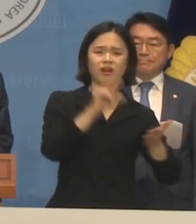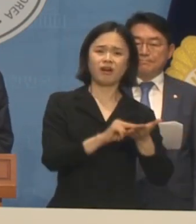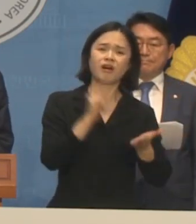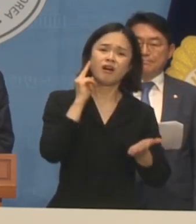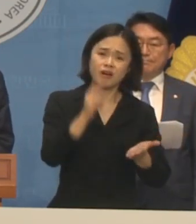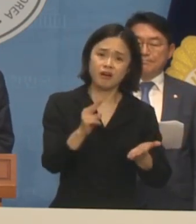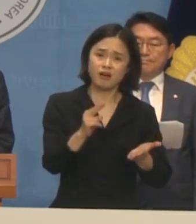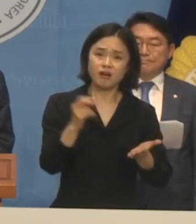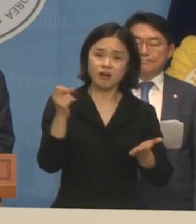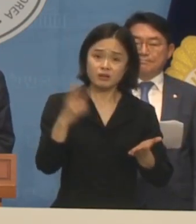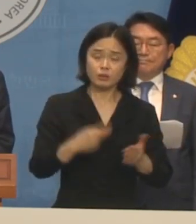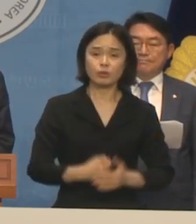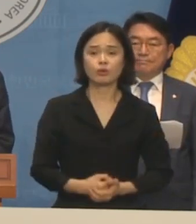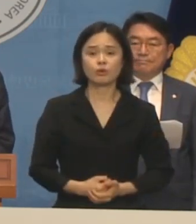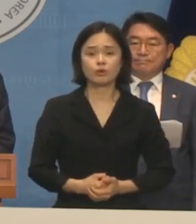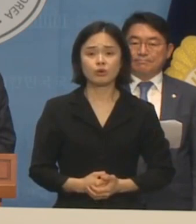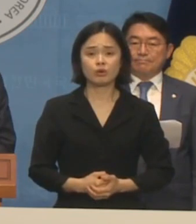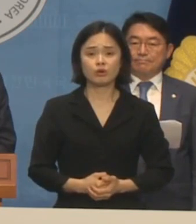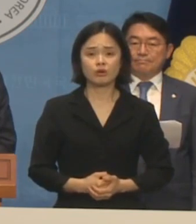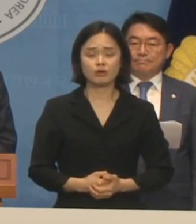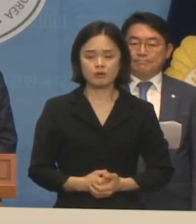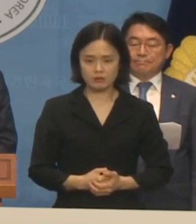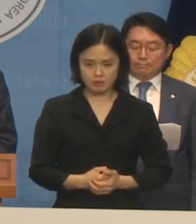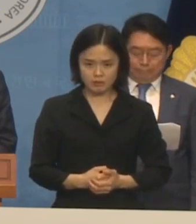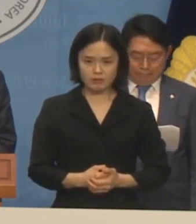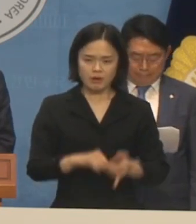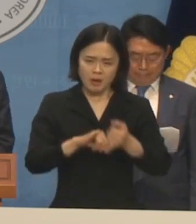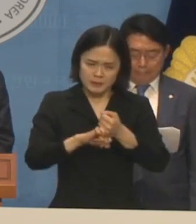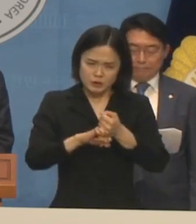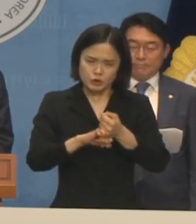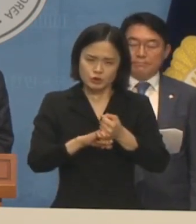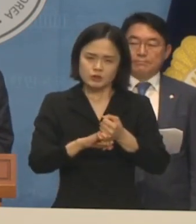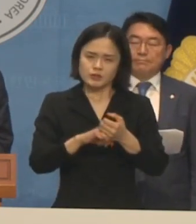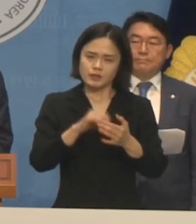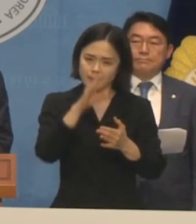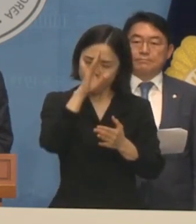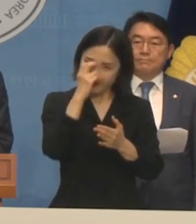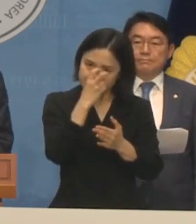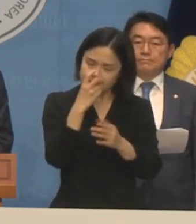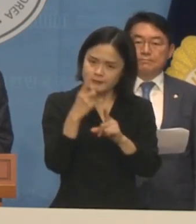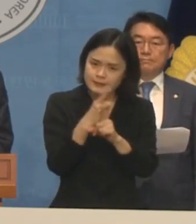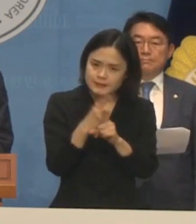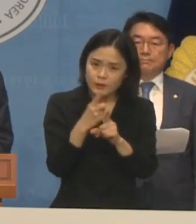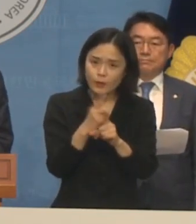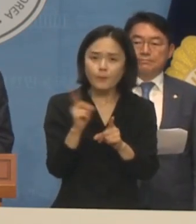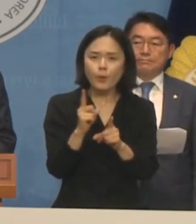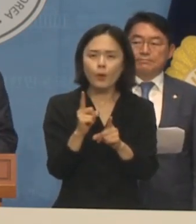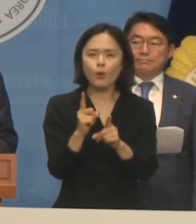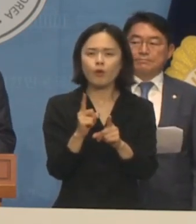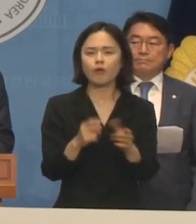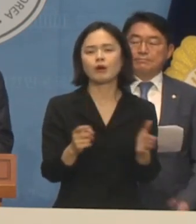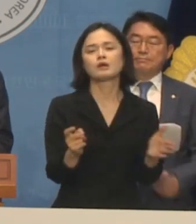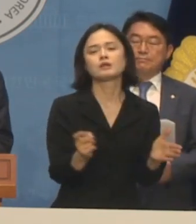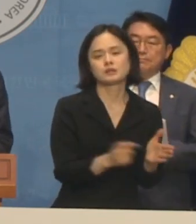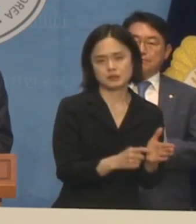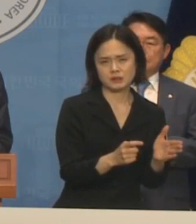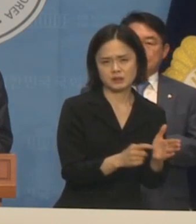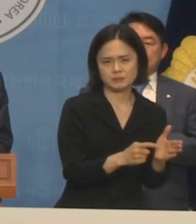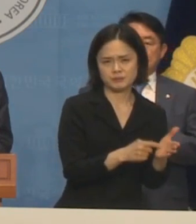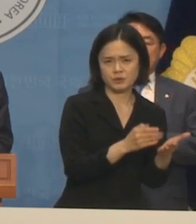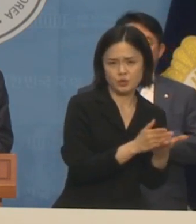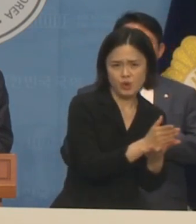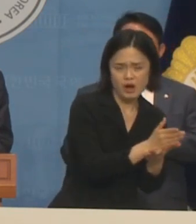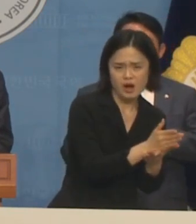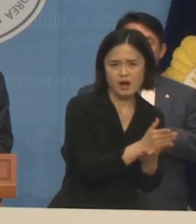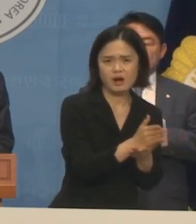전문 과목의 인력 부족 현상이 심화되고 있습니다. 특히 응급, 심내혈관 질환, 고위험 분만